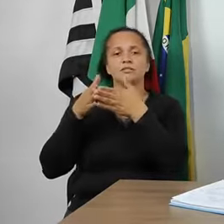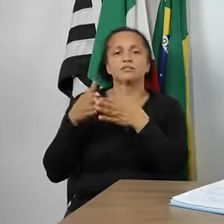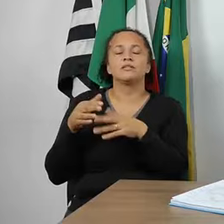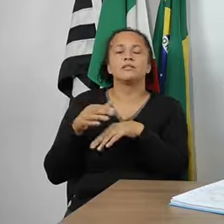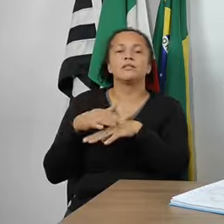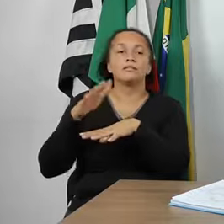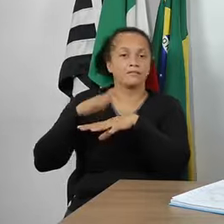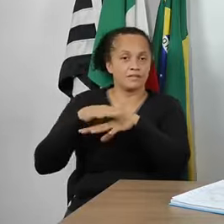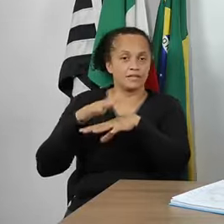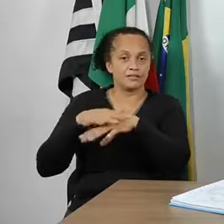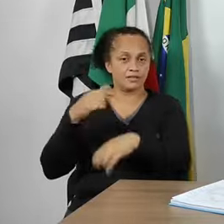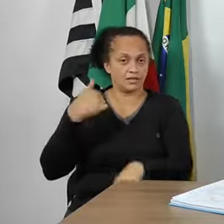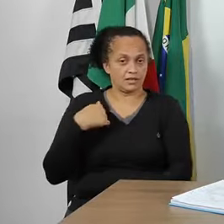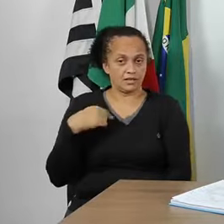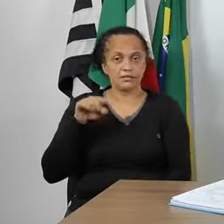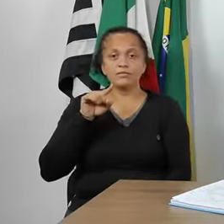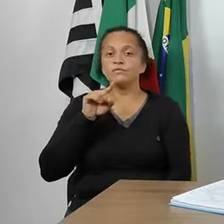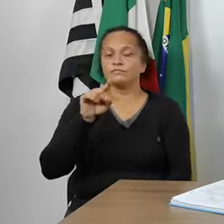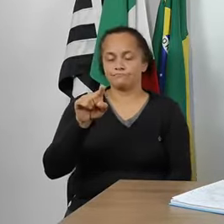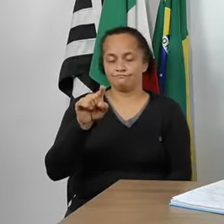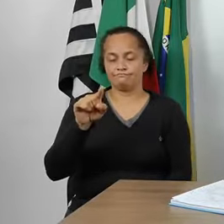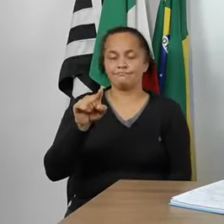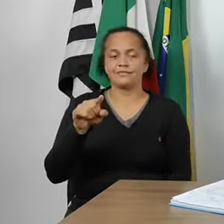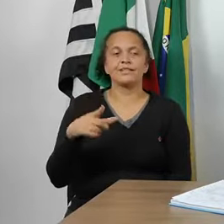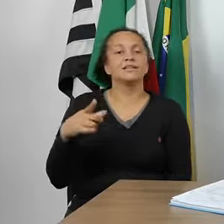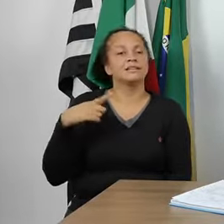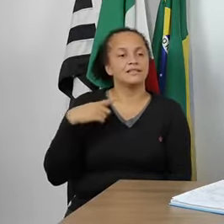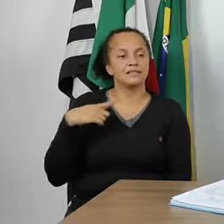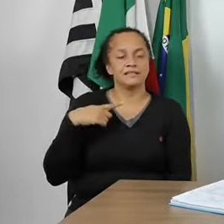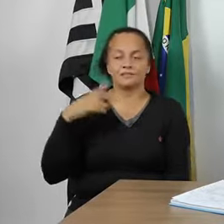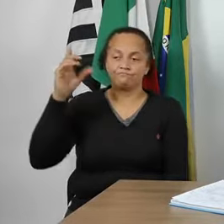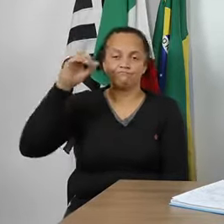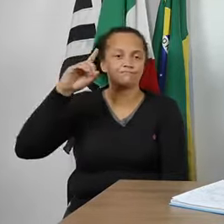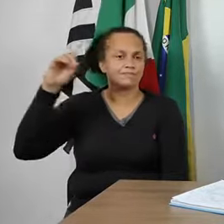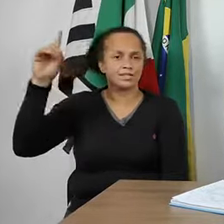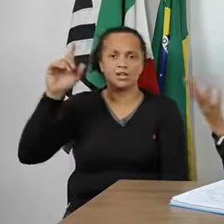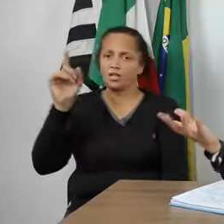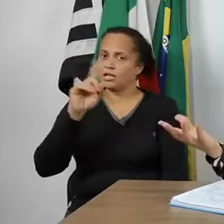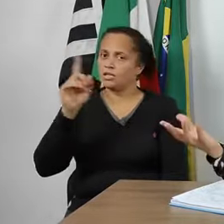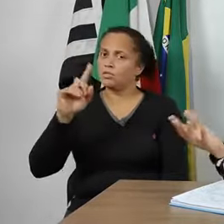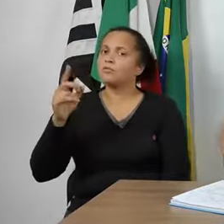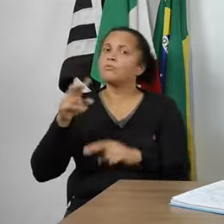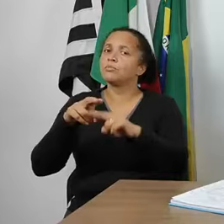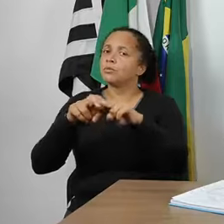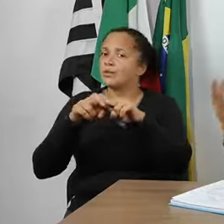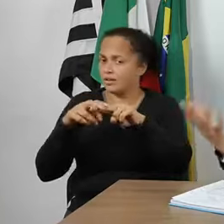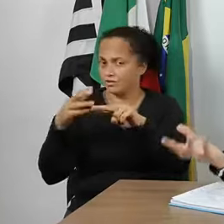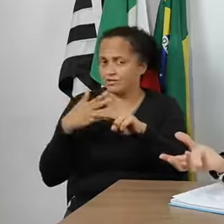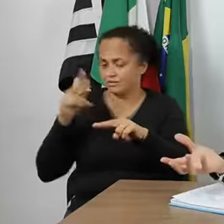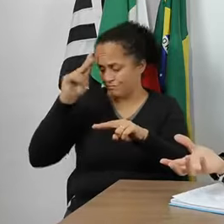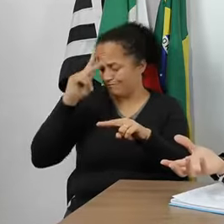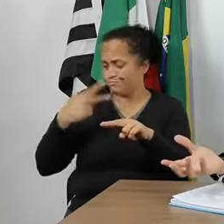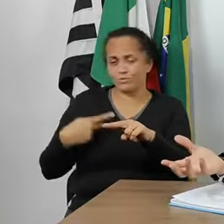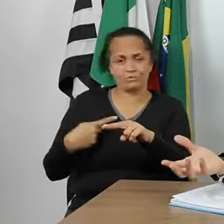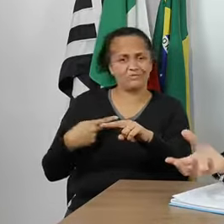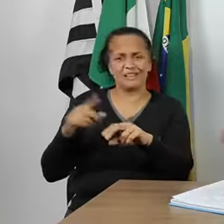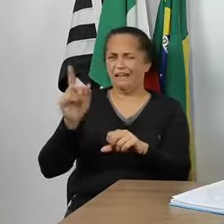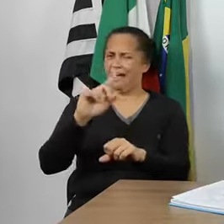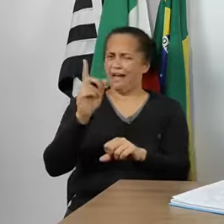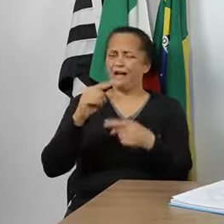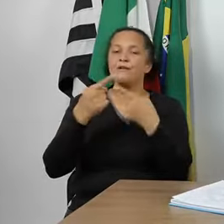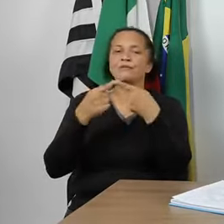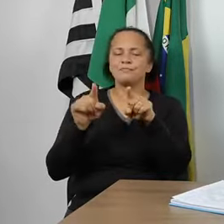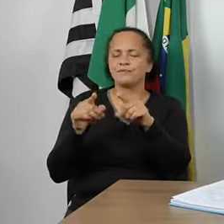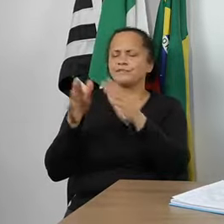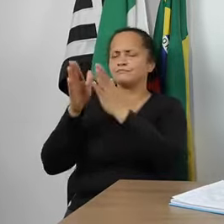você nos dirigimos a Deus, não por nós, mas pelo outro, pelo próximo. Ter